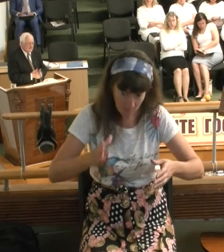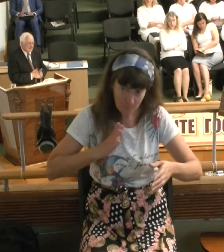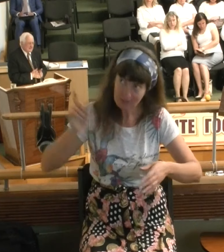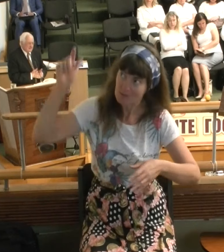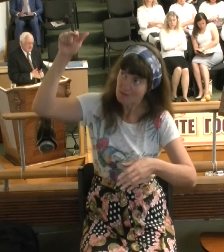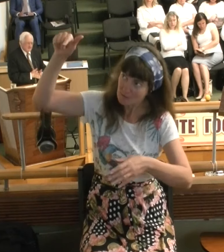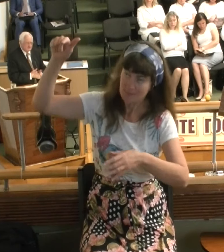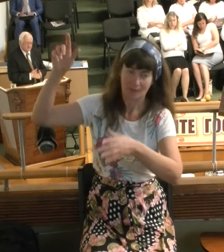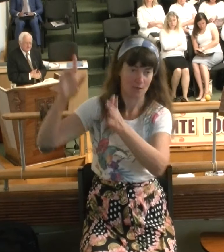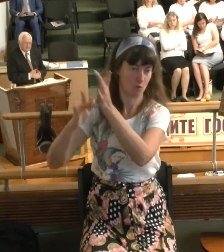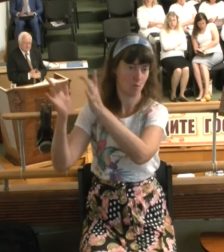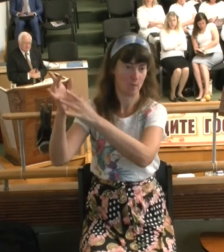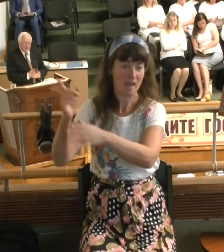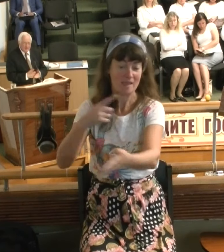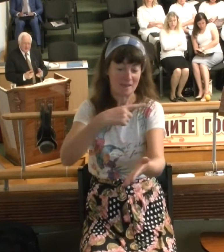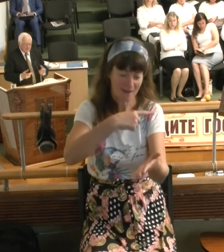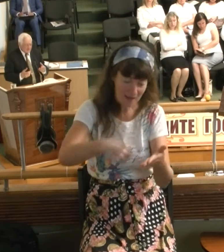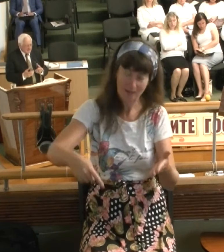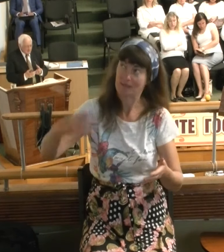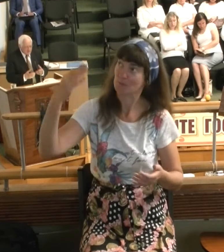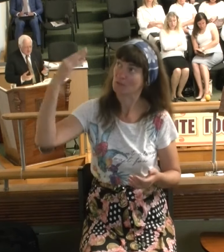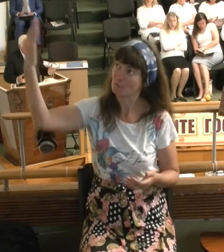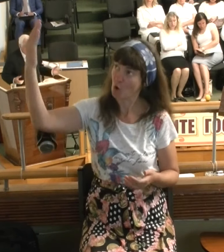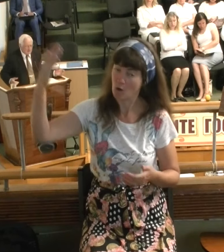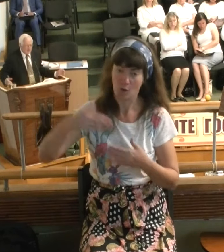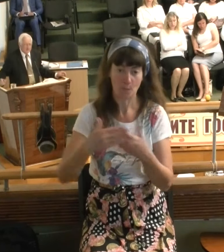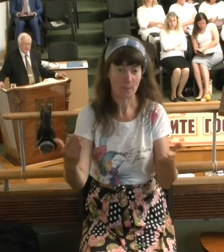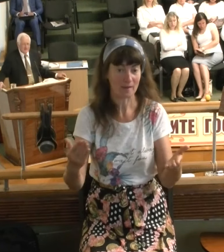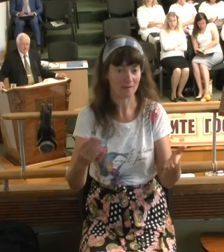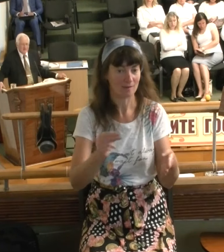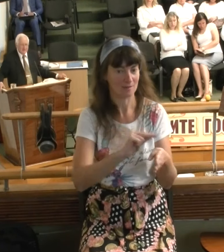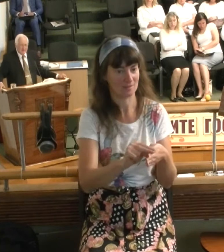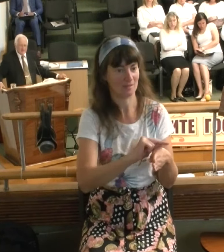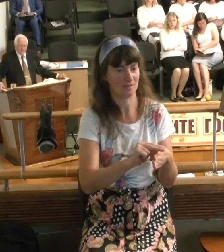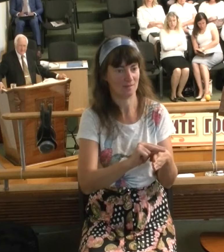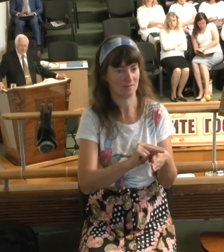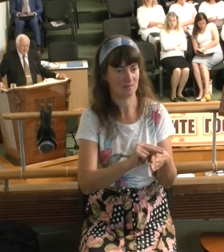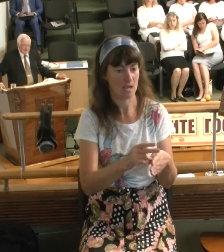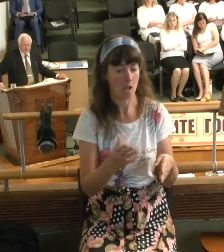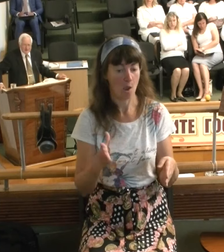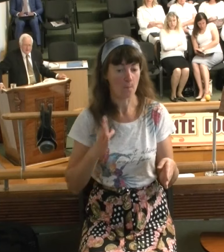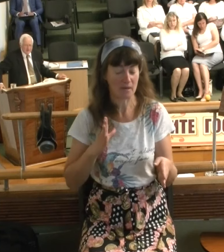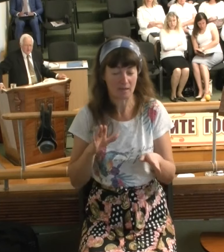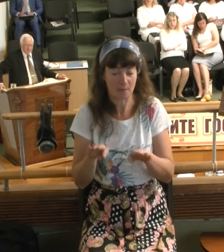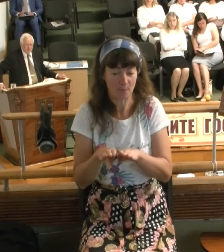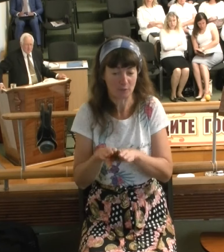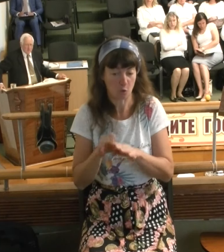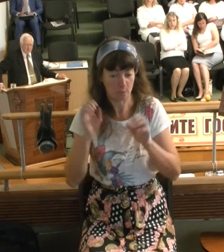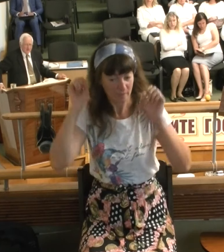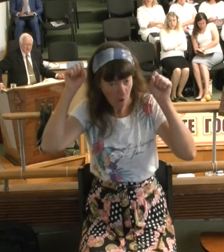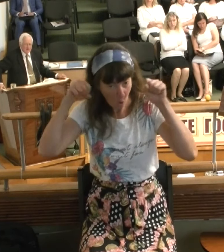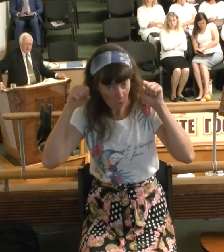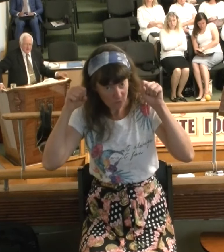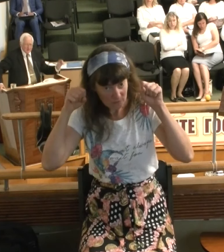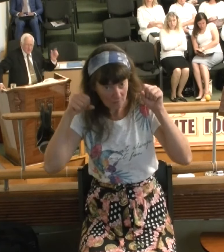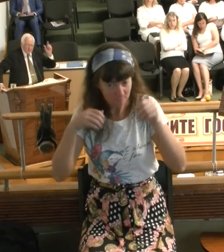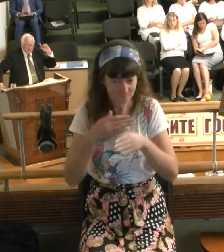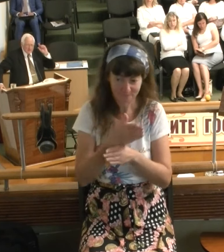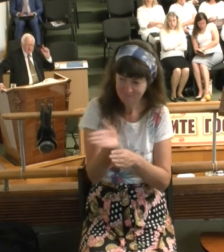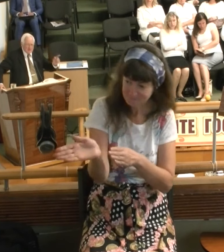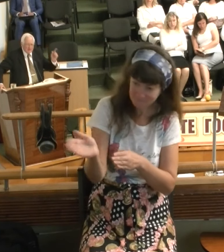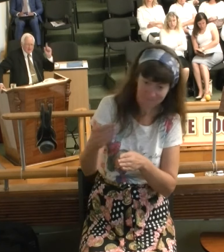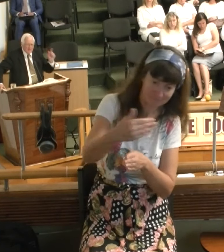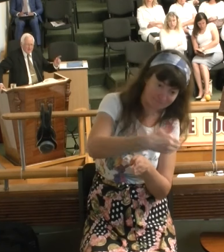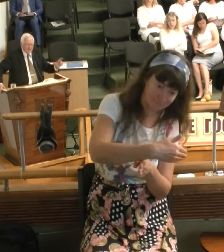мы исцелились. Все мы блуждали, как овцы. Совратились каждый на свою дорогу, и